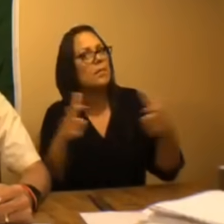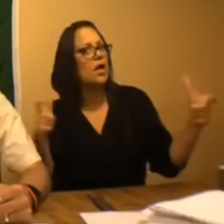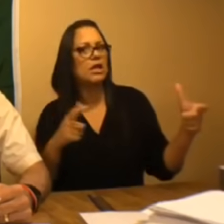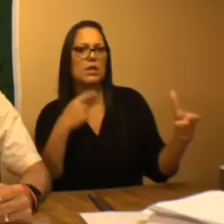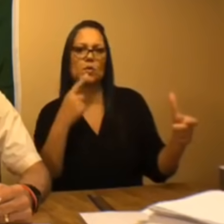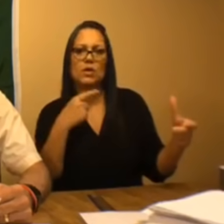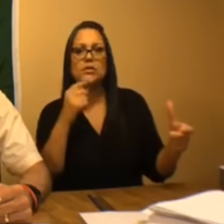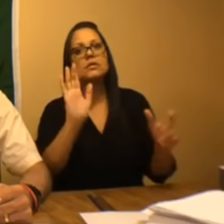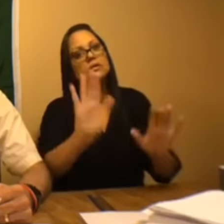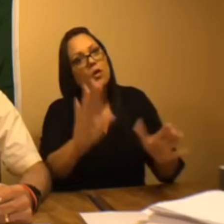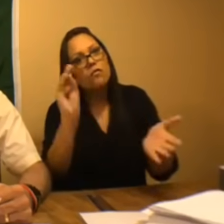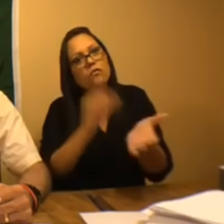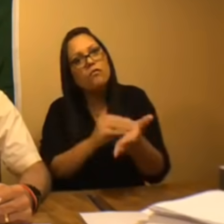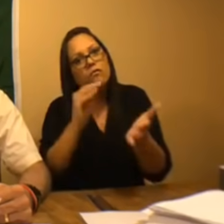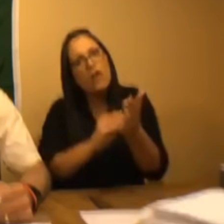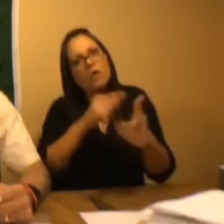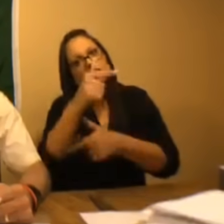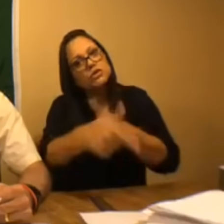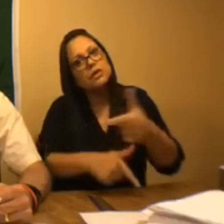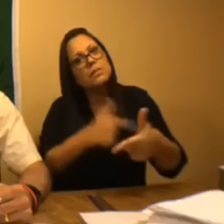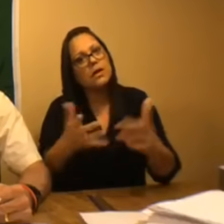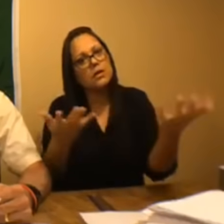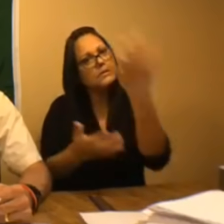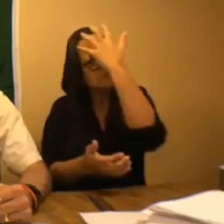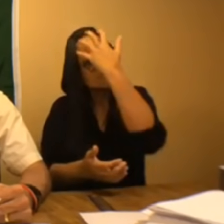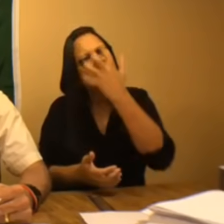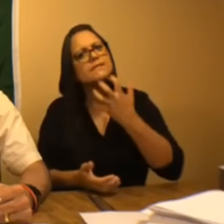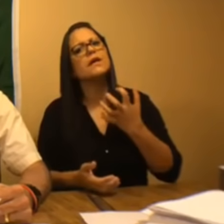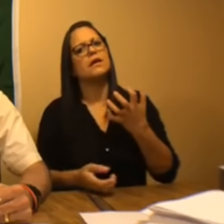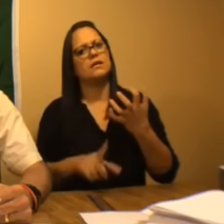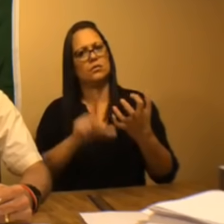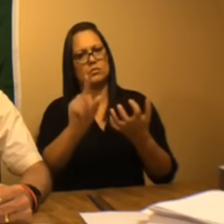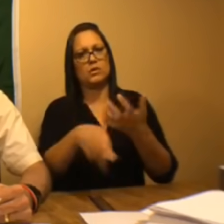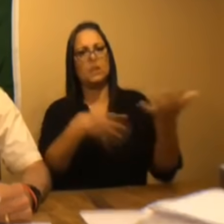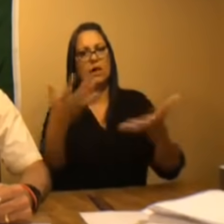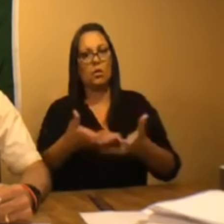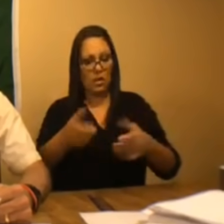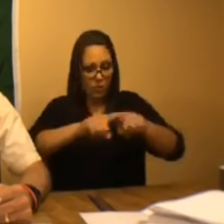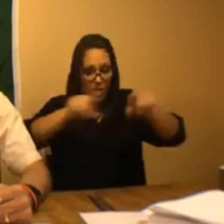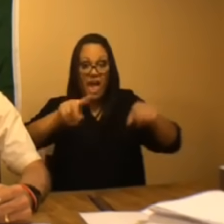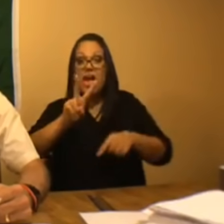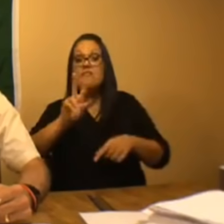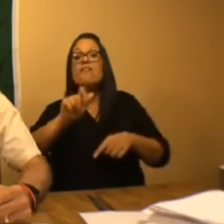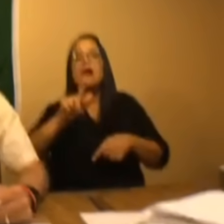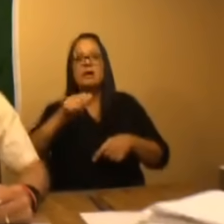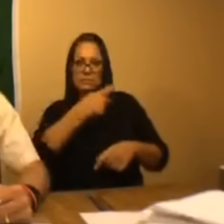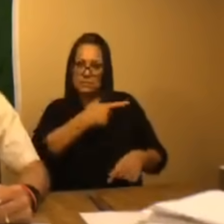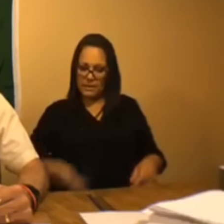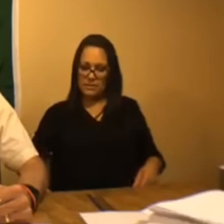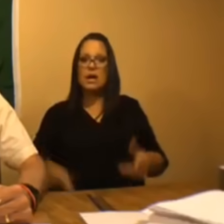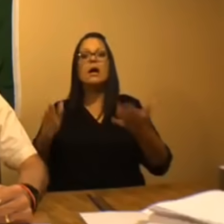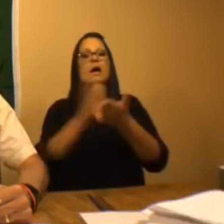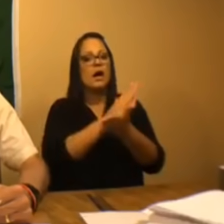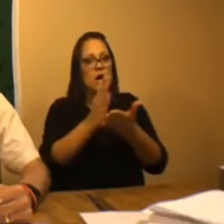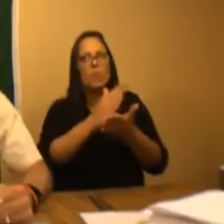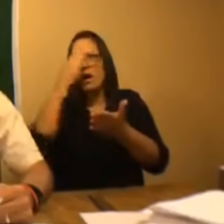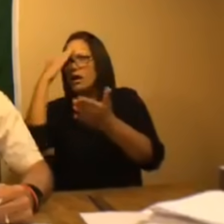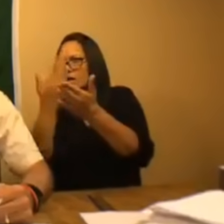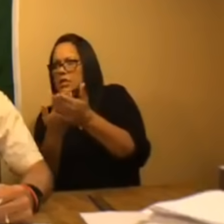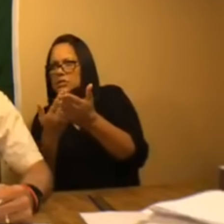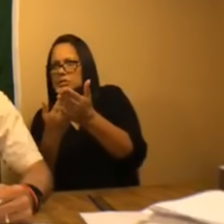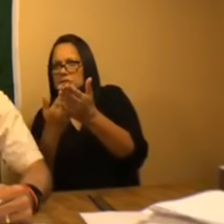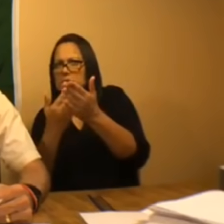E agora, falta trabalhar com seriedade. O que está em jogo é a cadeira presidencial. Alguns acreditam na proposta de um lado ou de